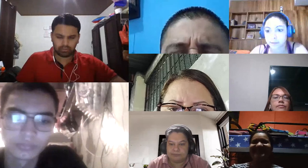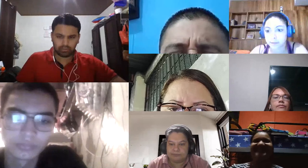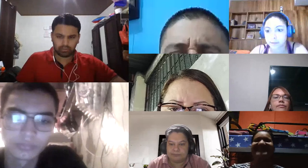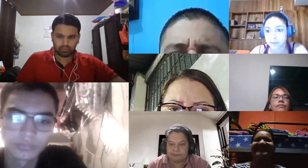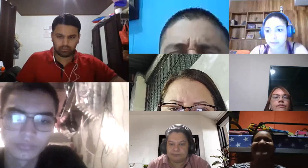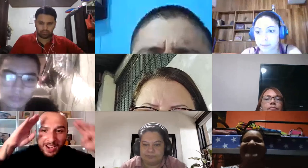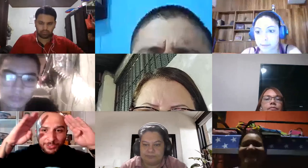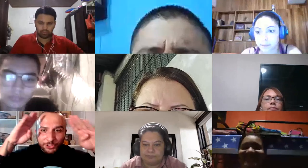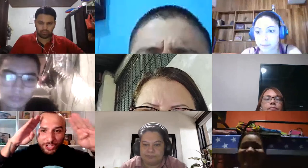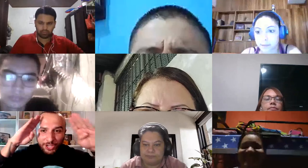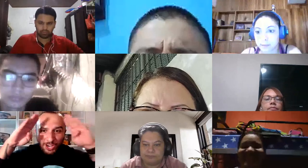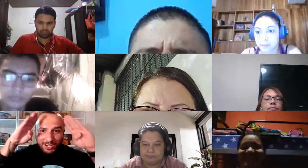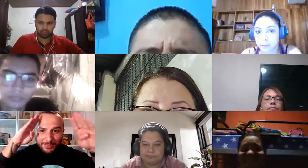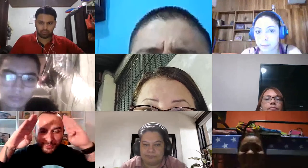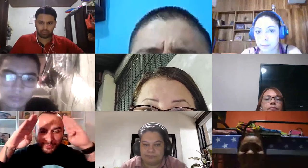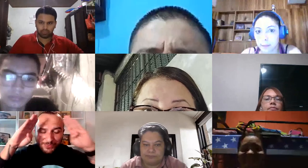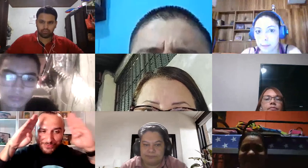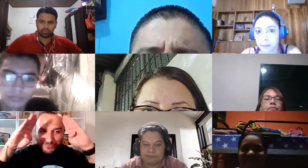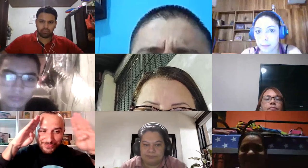¿Me pueden escuchar?